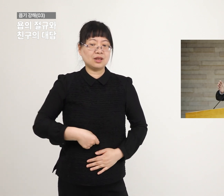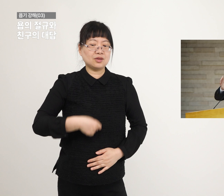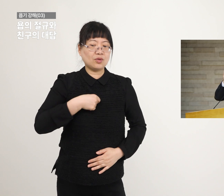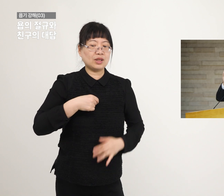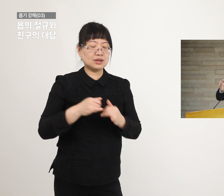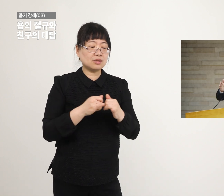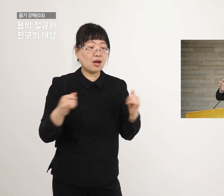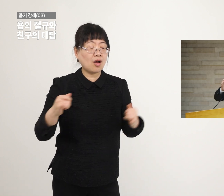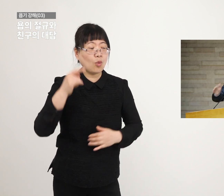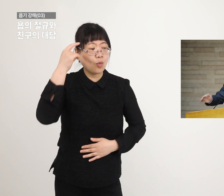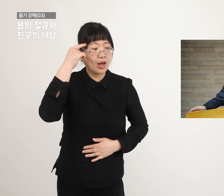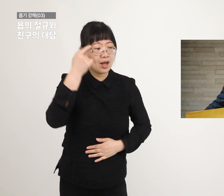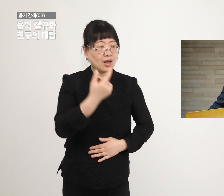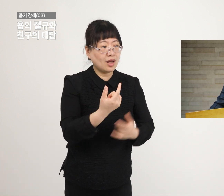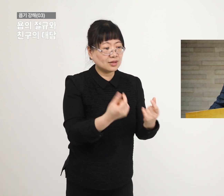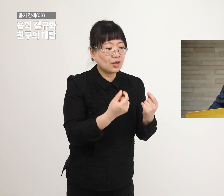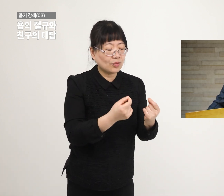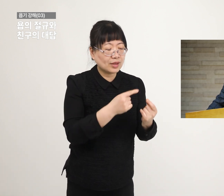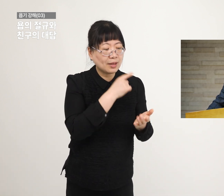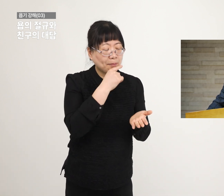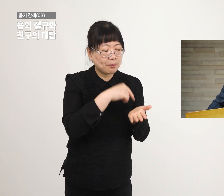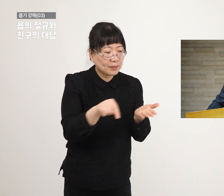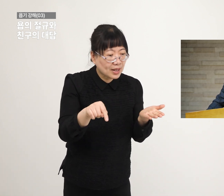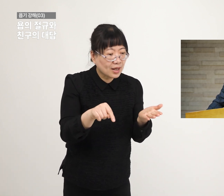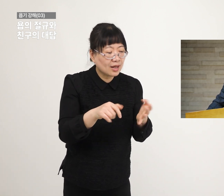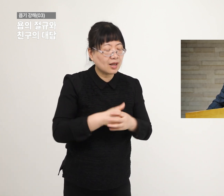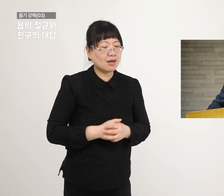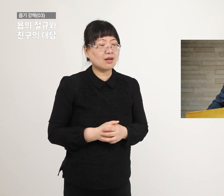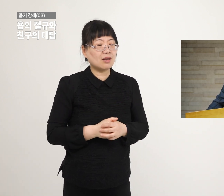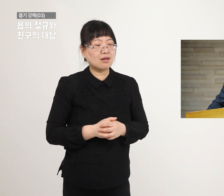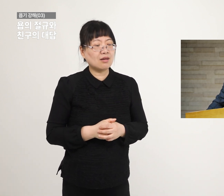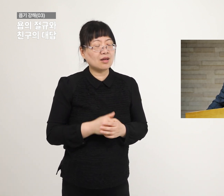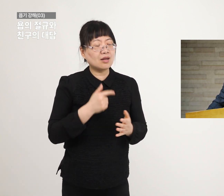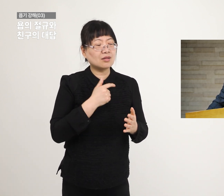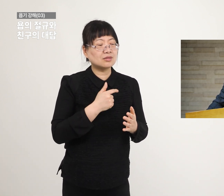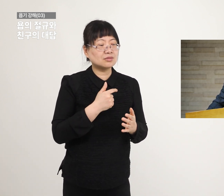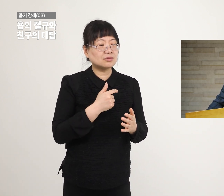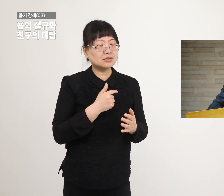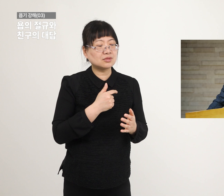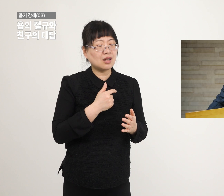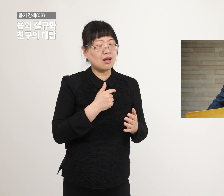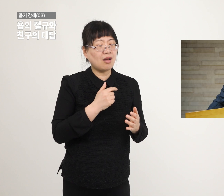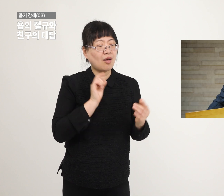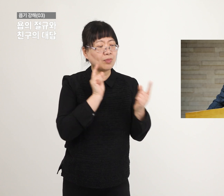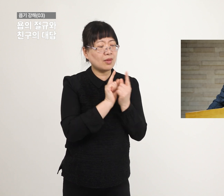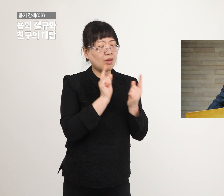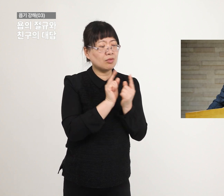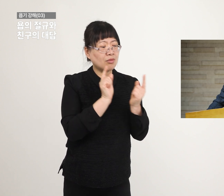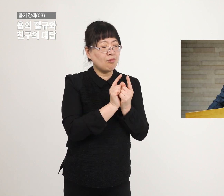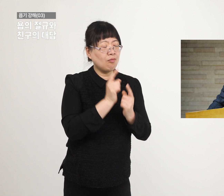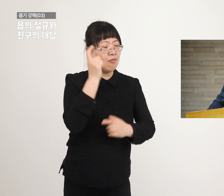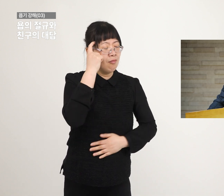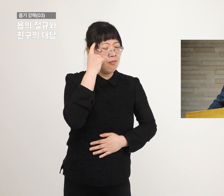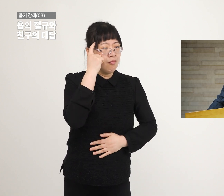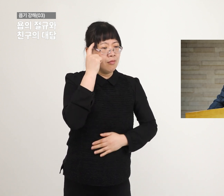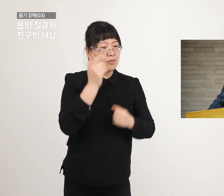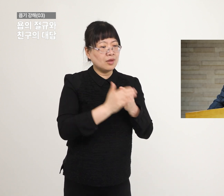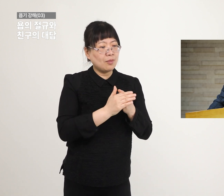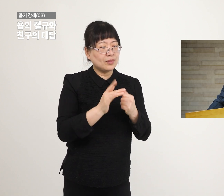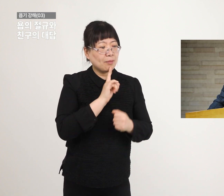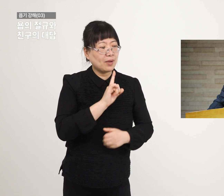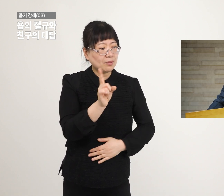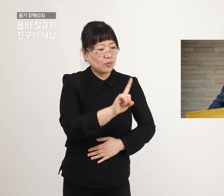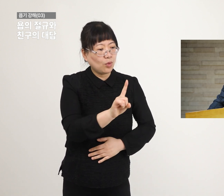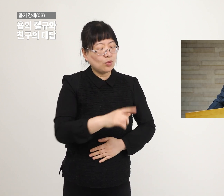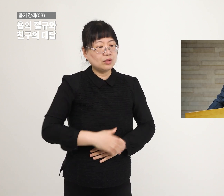정직한 자가 왜 이런 재난을 그것도 겪을 수가 있겠는가? 그러니까 무슨